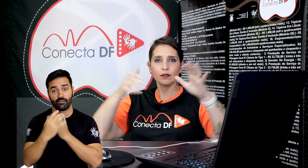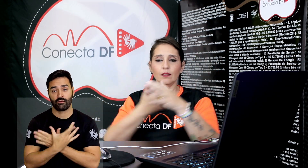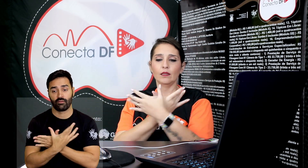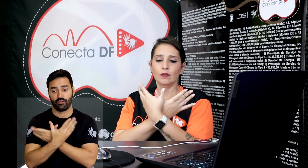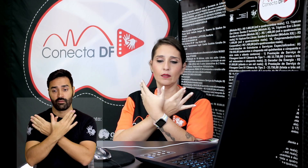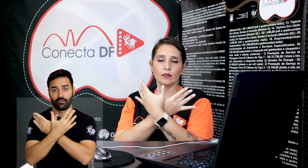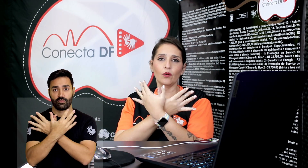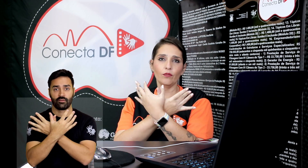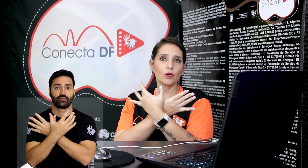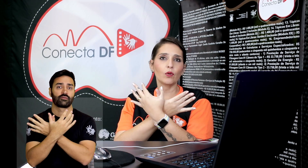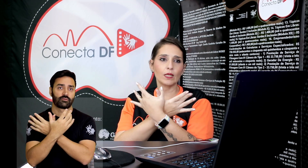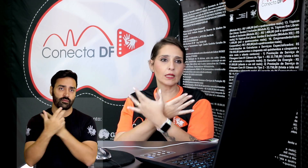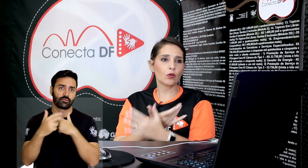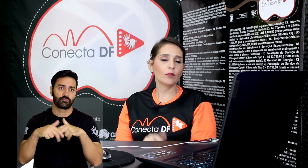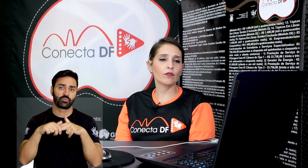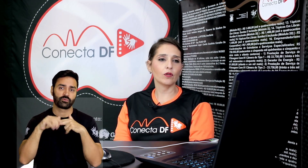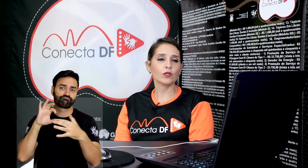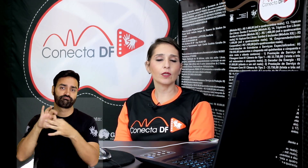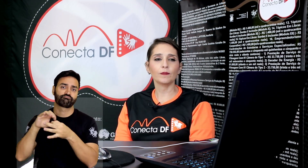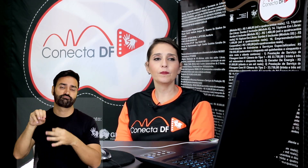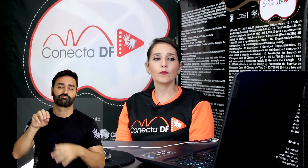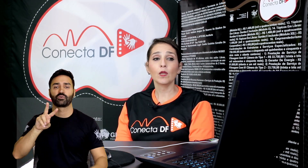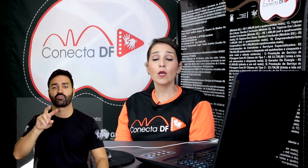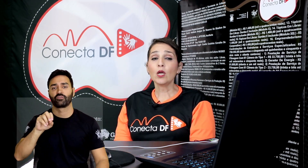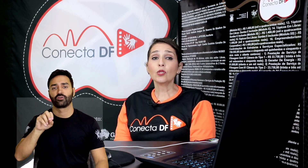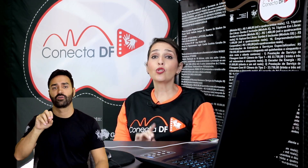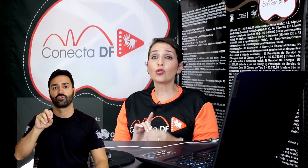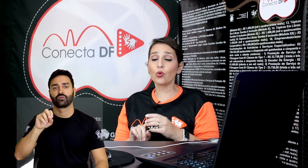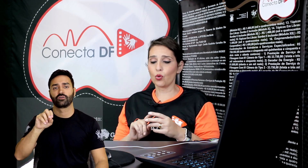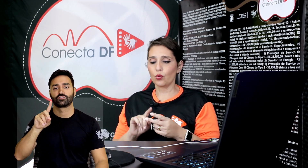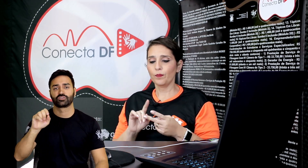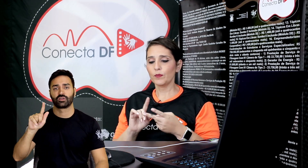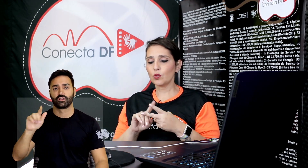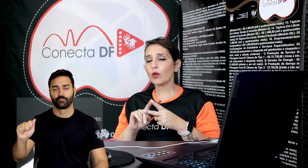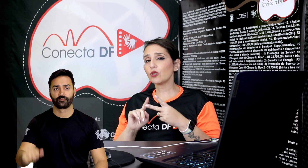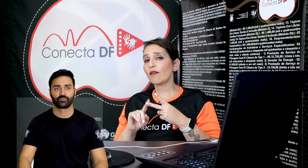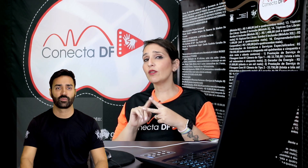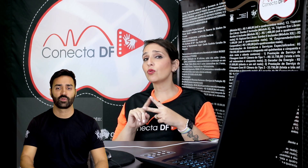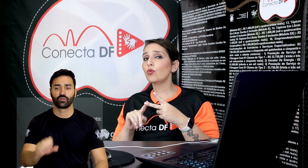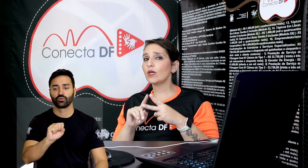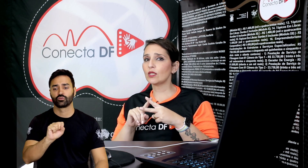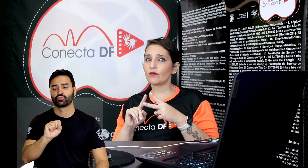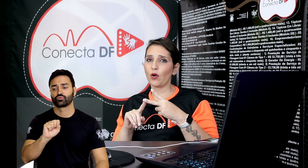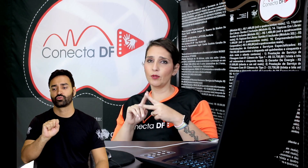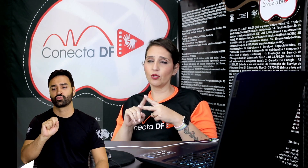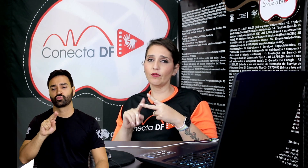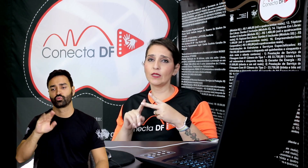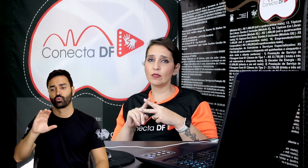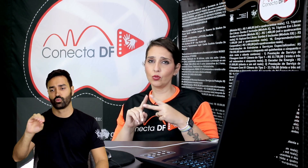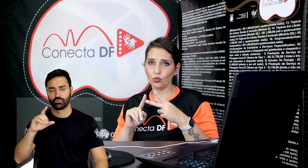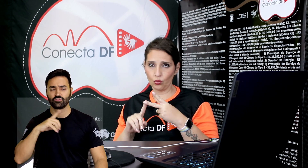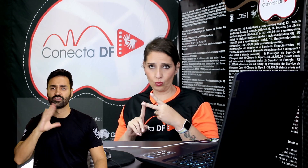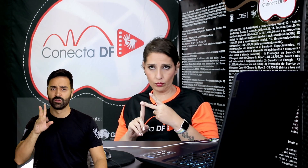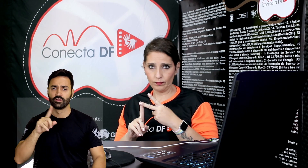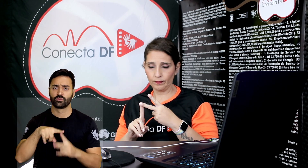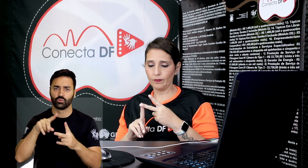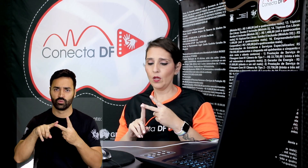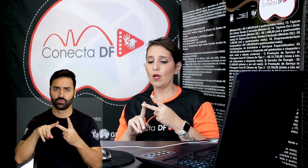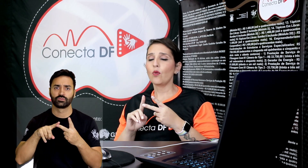né? Então ficou esse como vodka. Suco. Suco eu já vi 2 formas de fazer